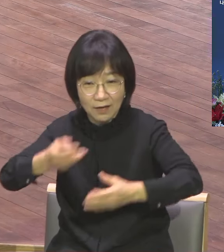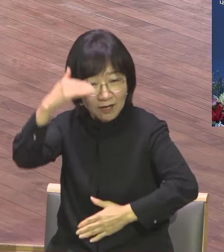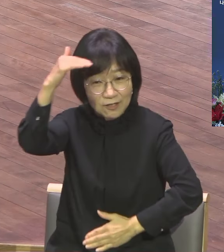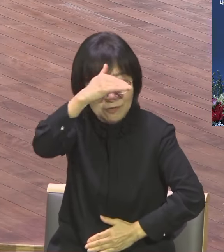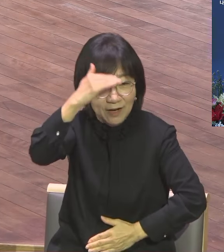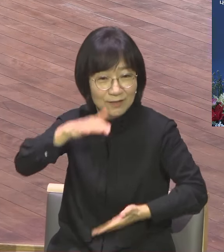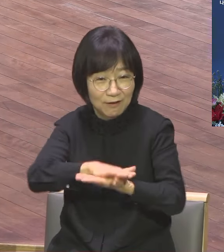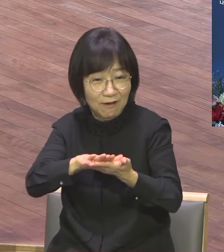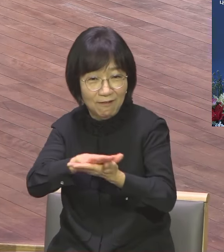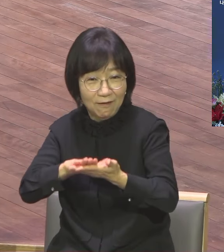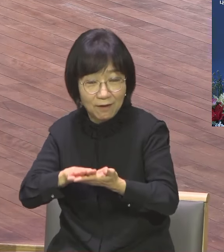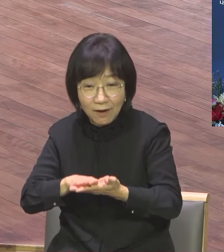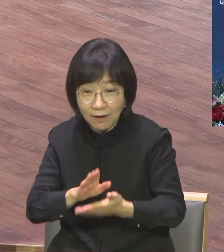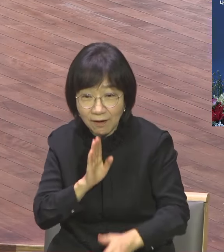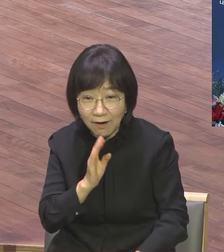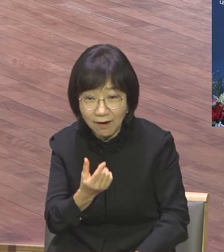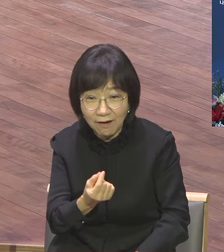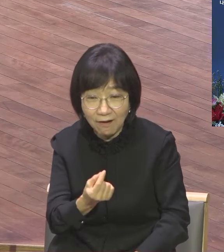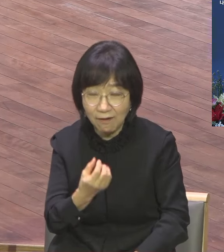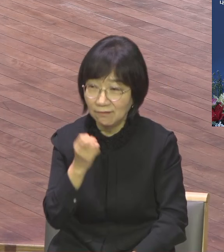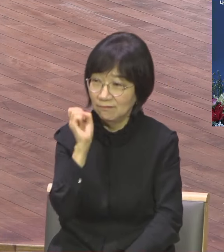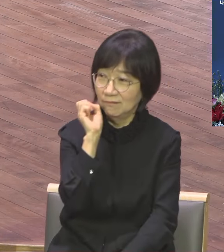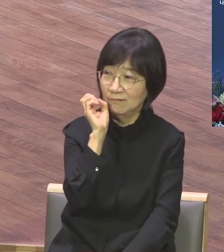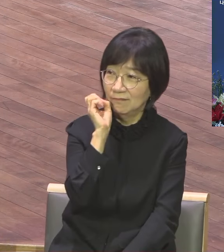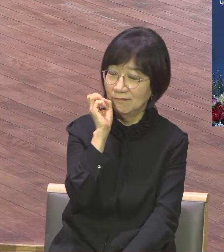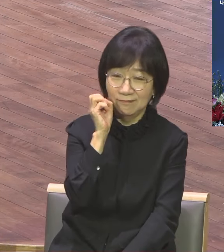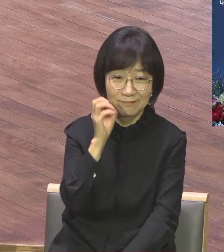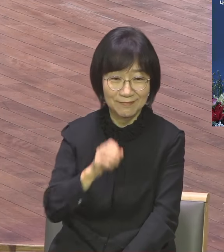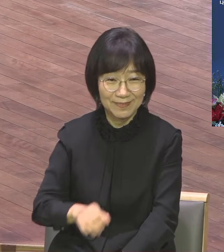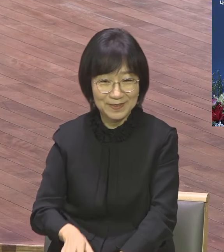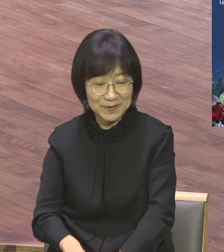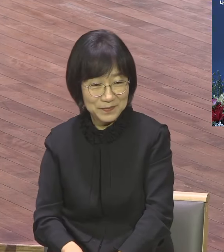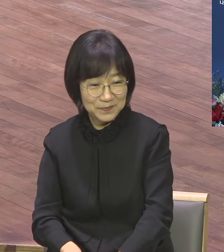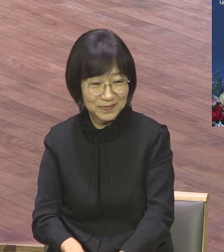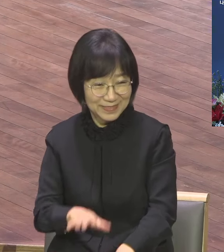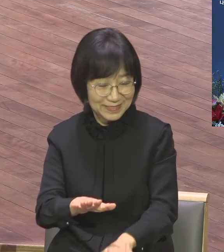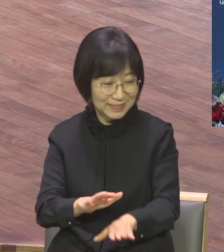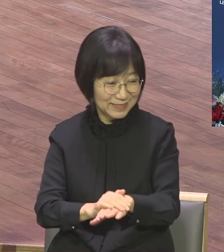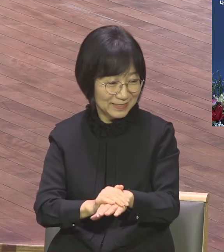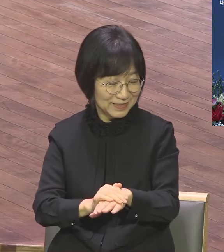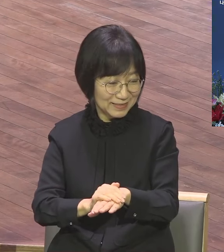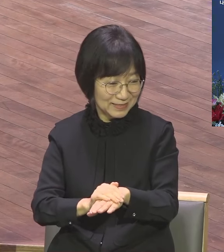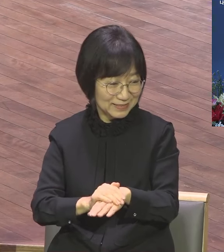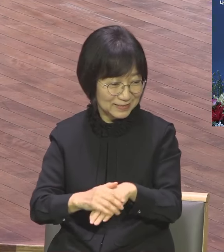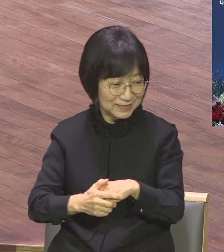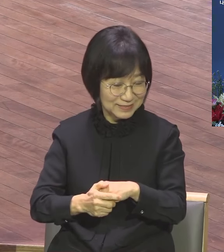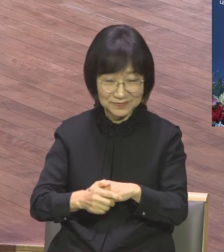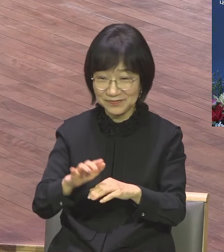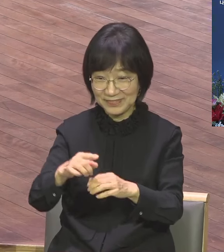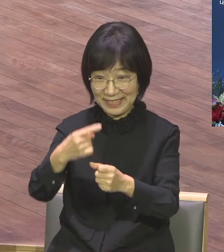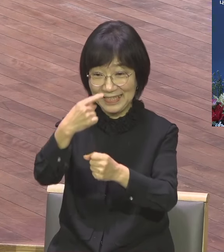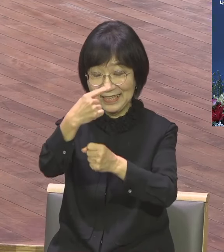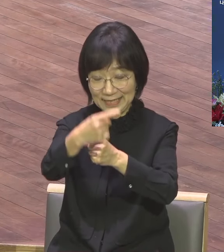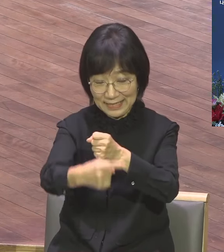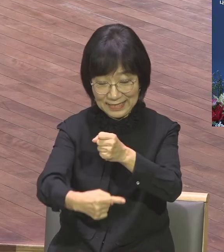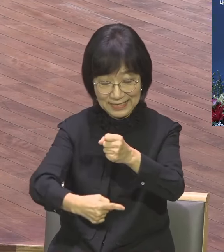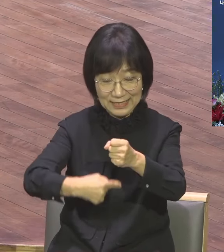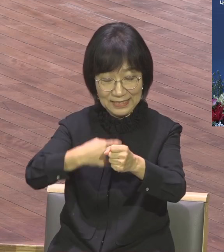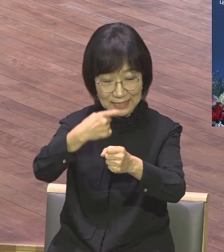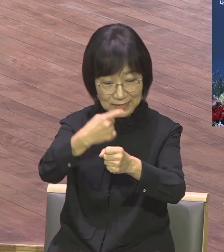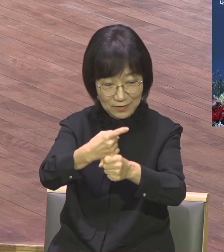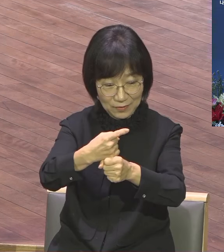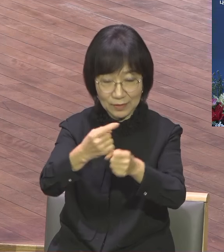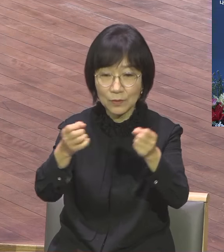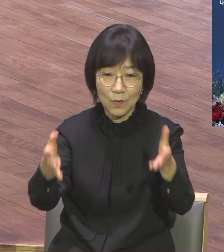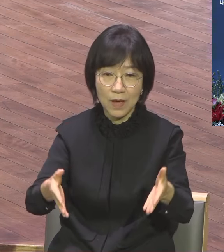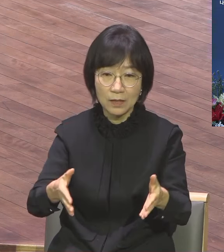불신자들이 더 즐거워하는 크리스마스가 되어버렸다니까요. 1년 내내, 1년 내내